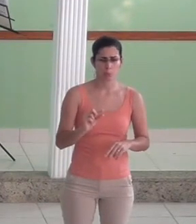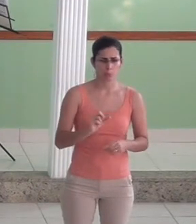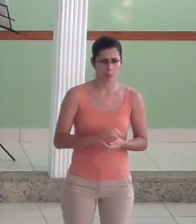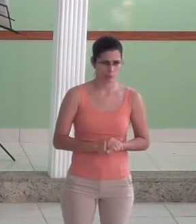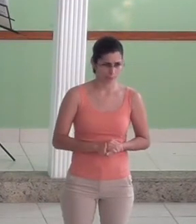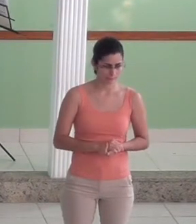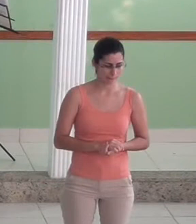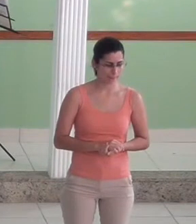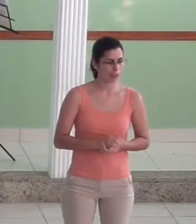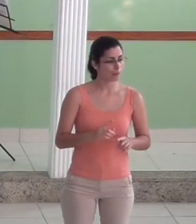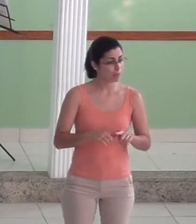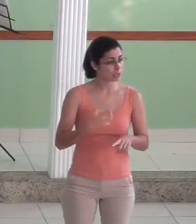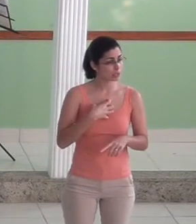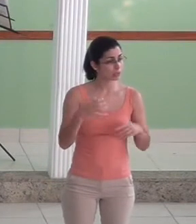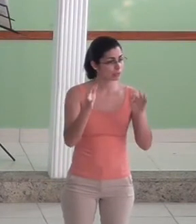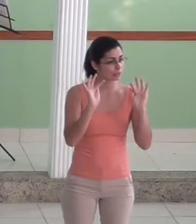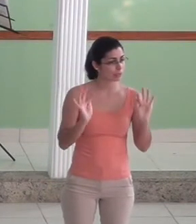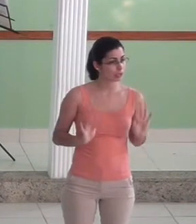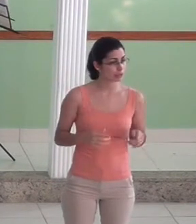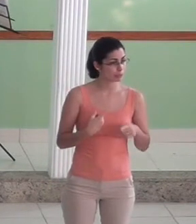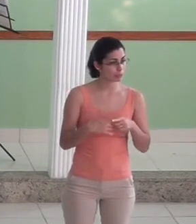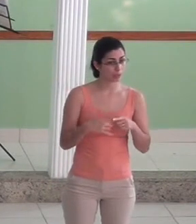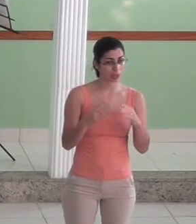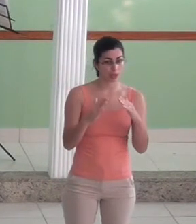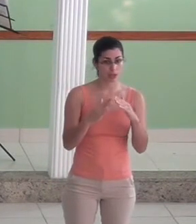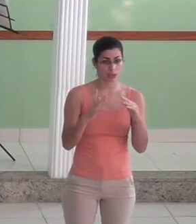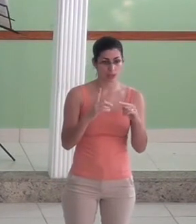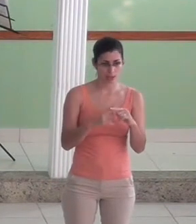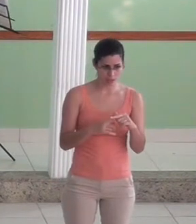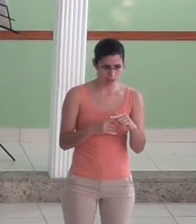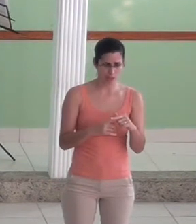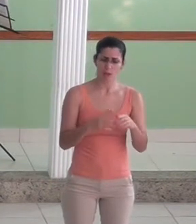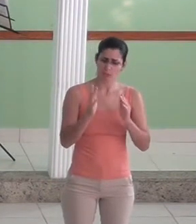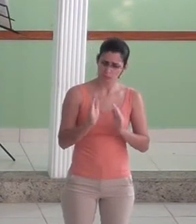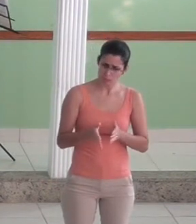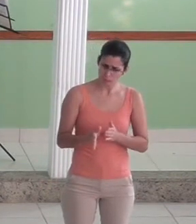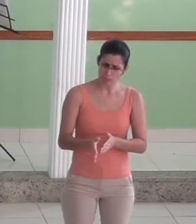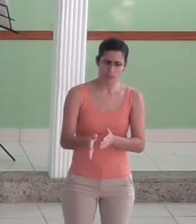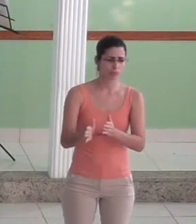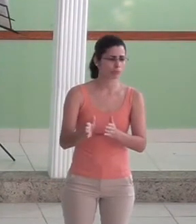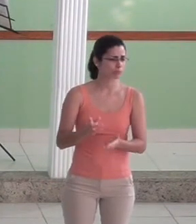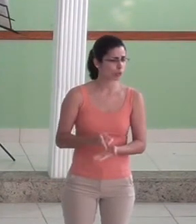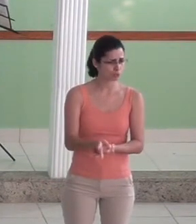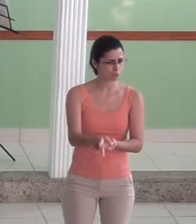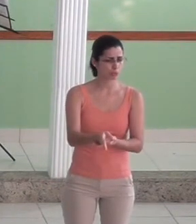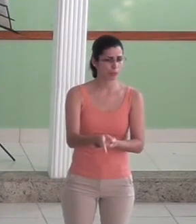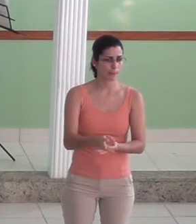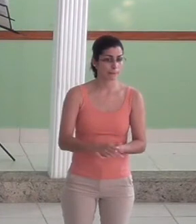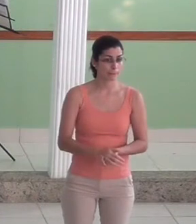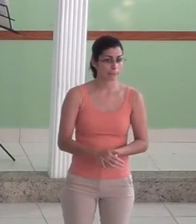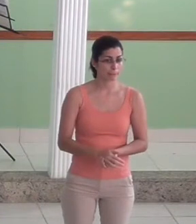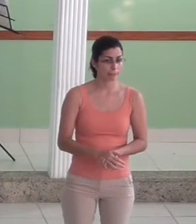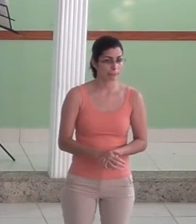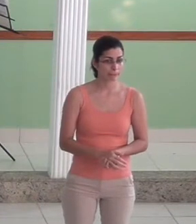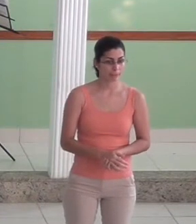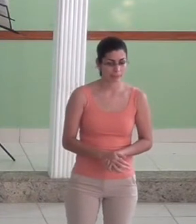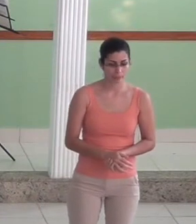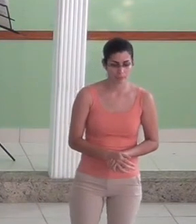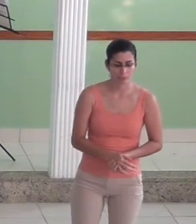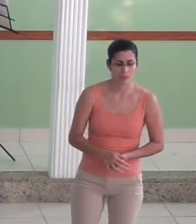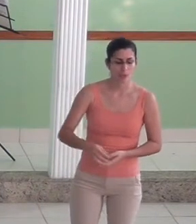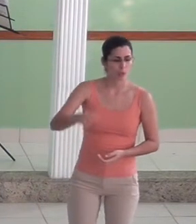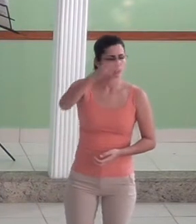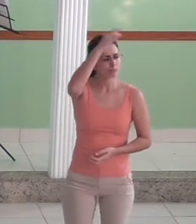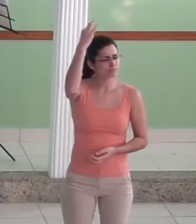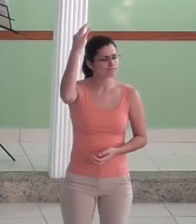ficamos felizes porque a igreja tem andado, a igreja tem caminhado. Nós temos recebido o consolo do Espírito